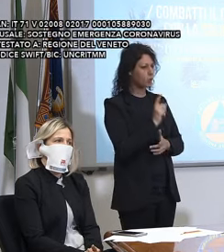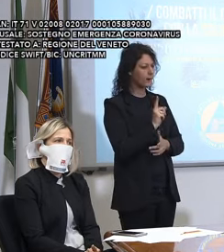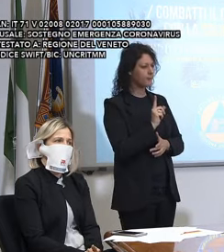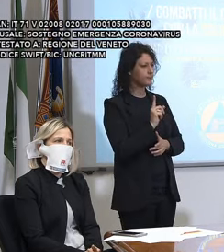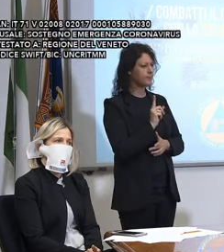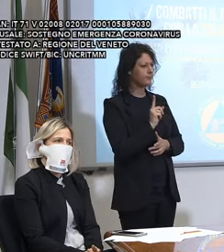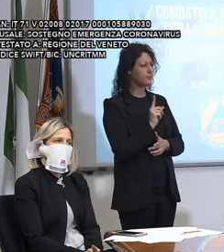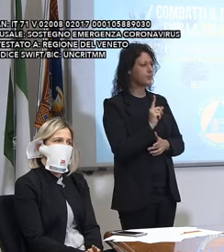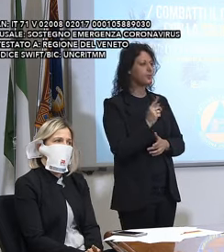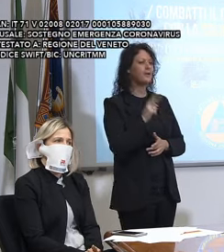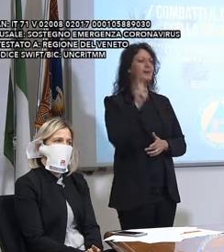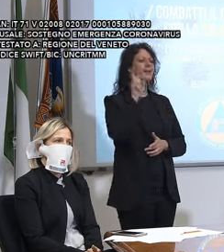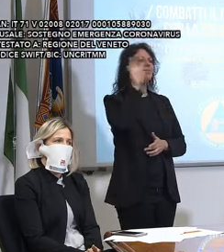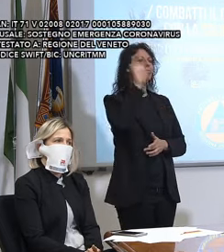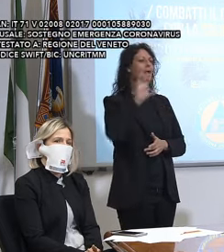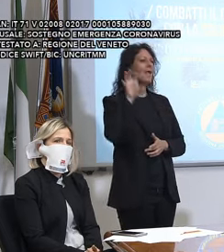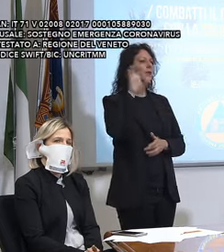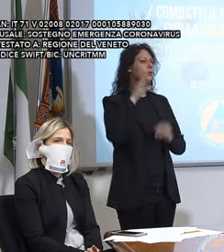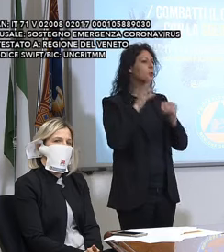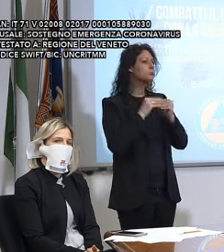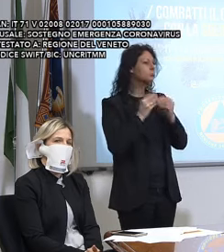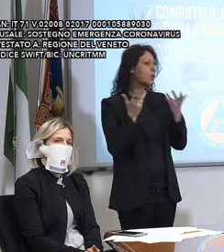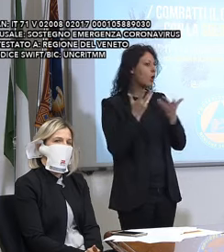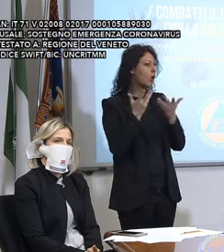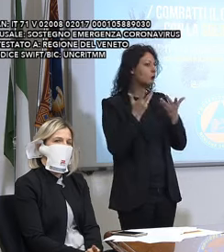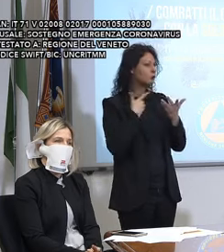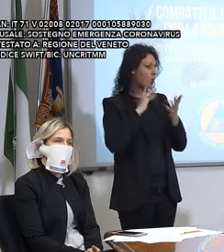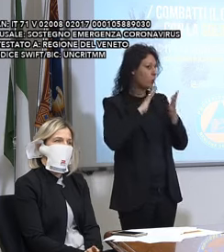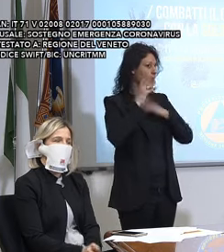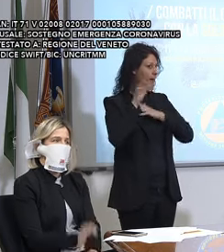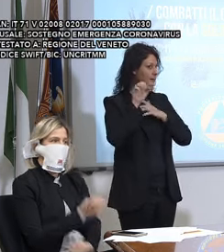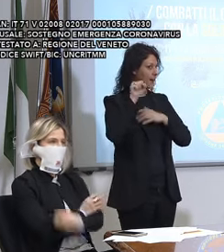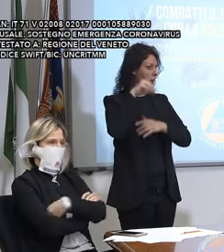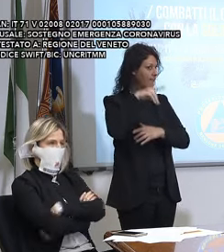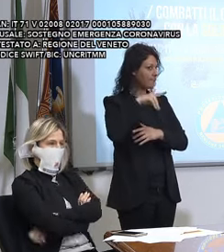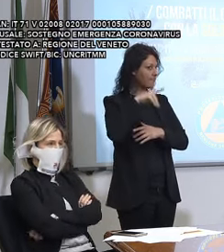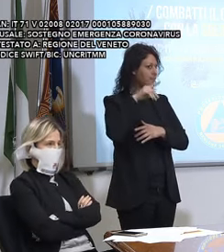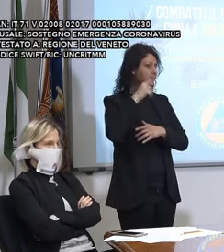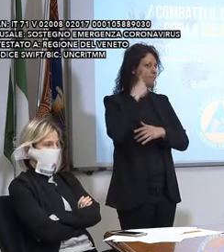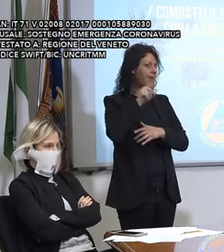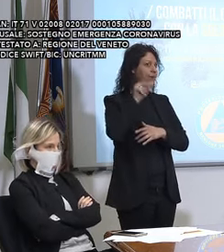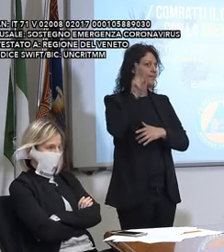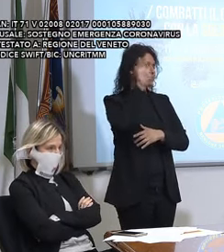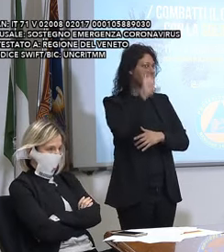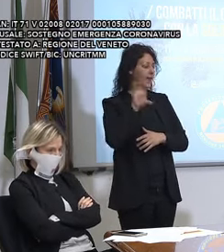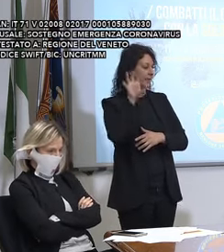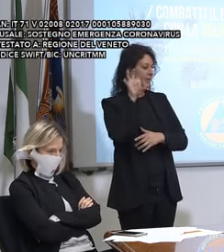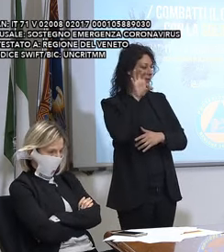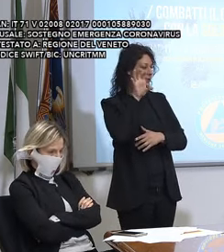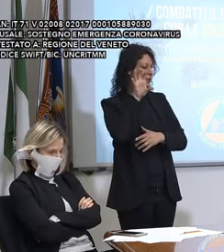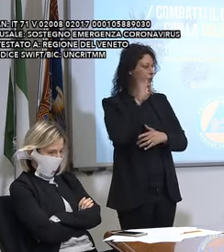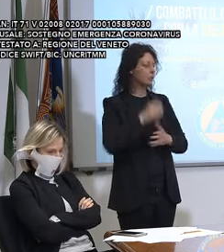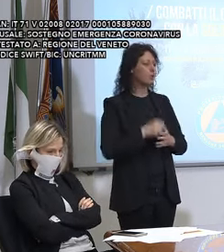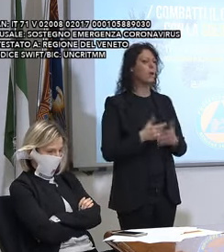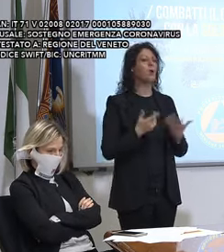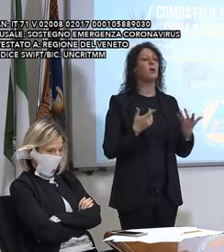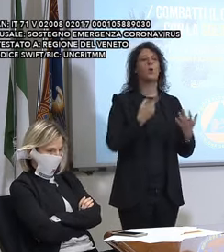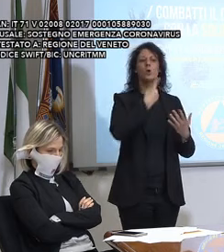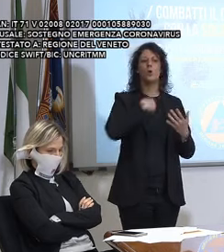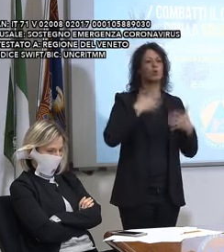il contributo veneto, cioè state lavorando anche voi a un'app. Noi ovviamente dal primo giorno abbiamo ragionato subito sul